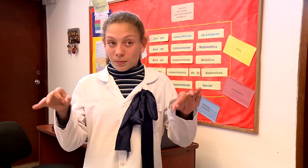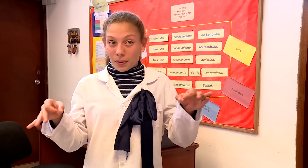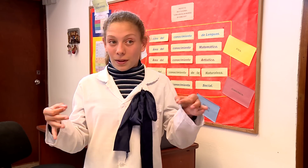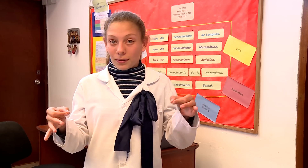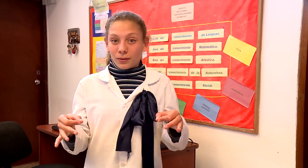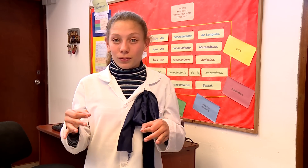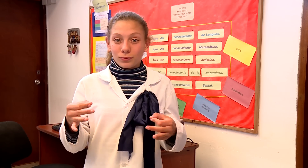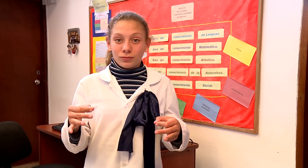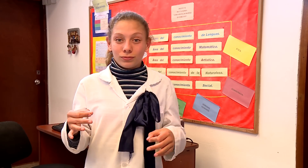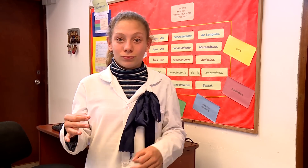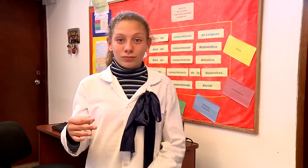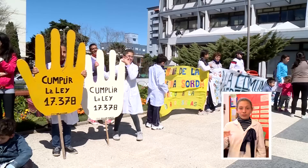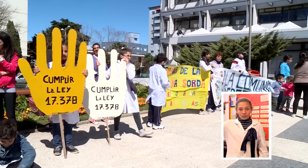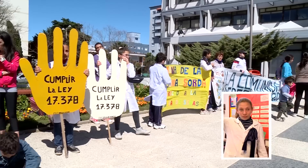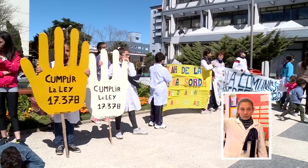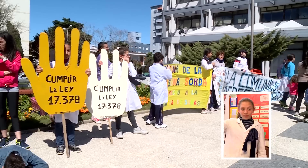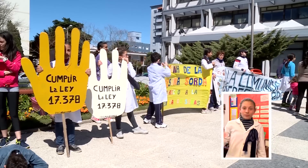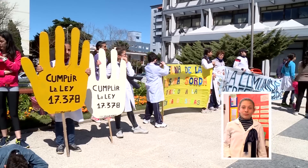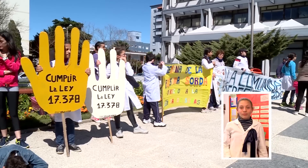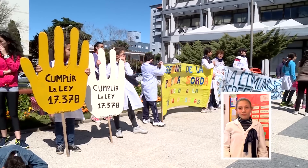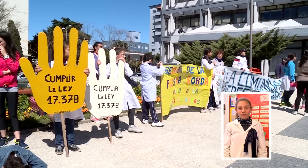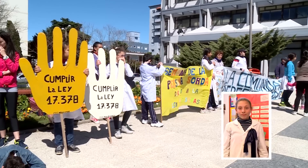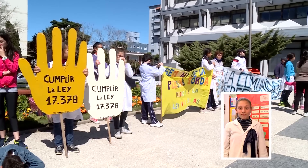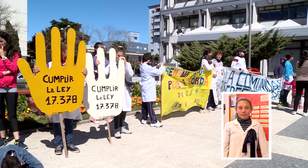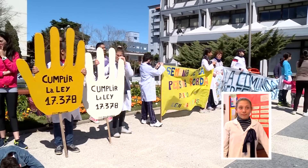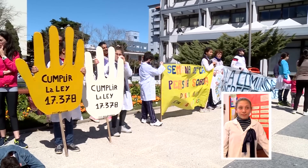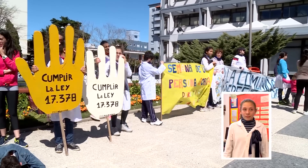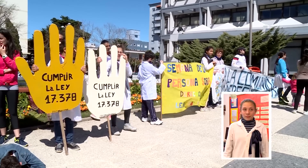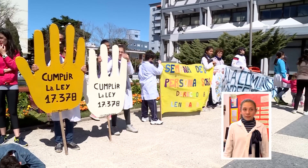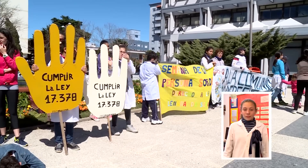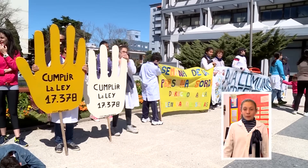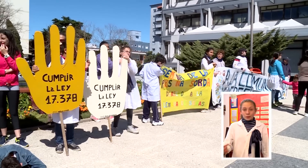Yo tengo un hermano sordo también, grande.